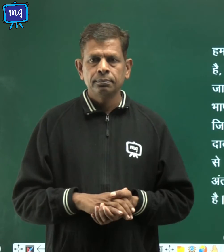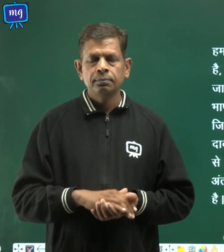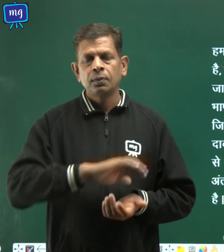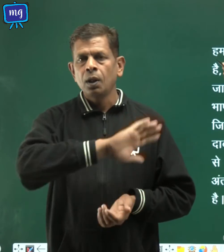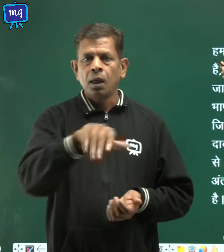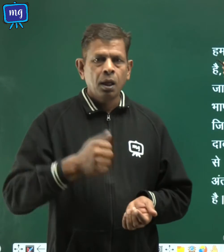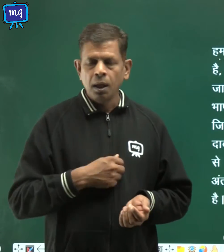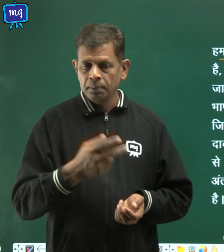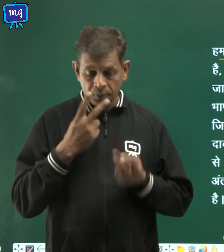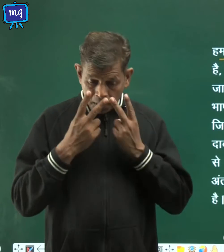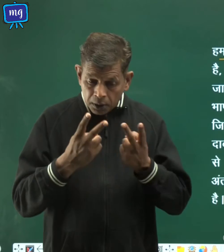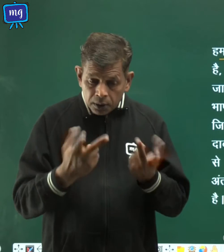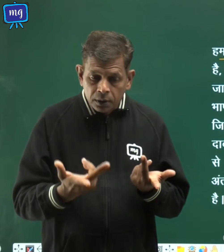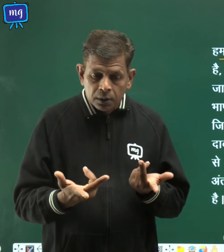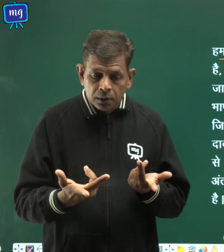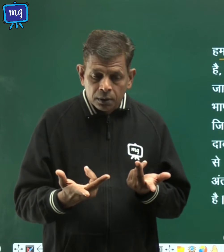हम देखेंगे कि